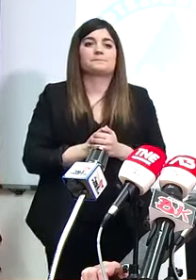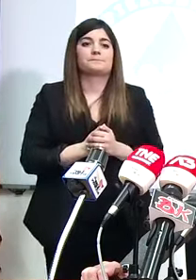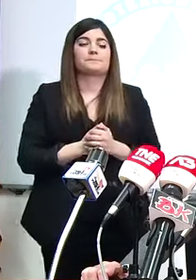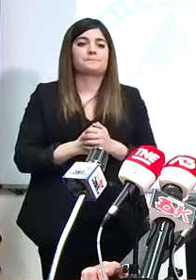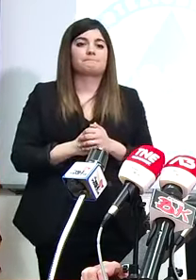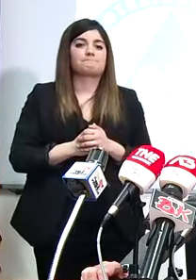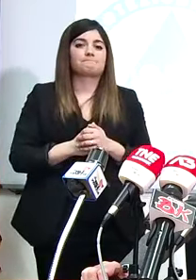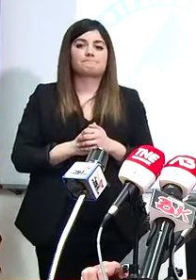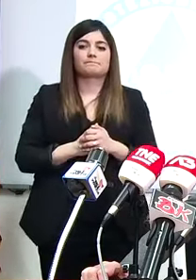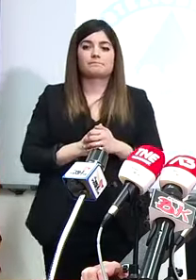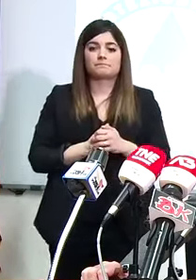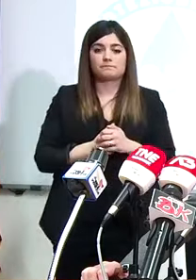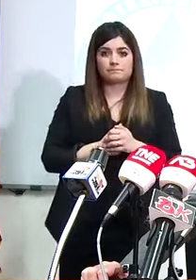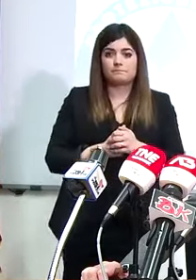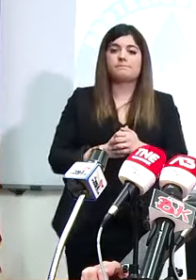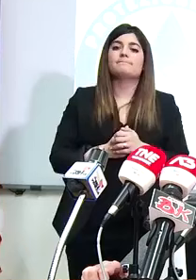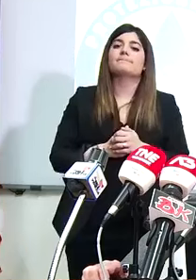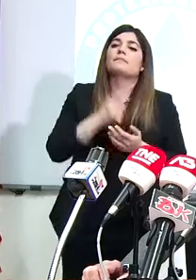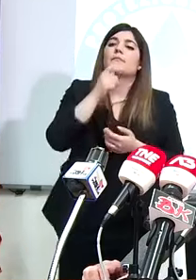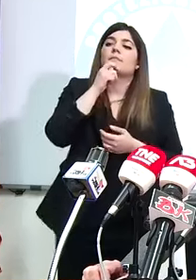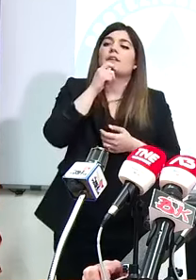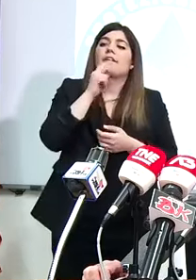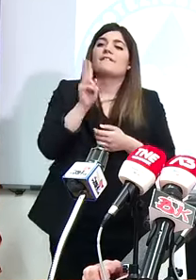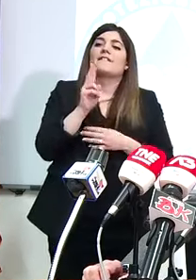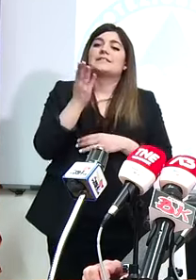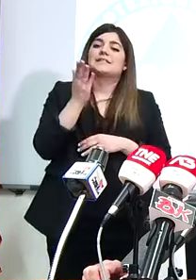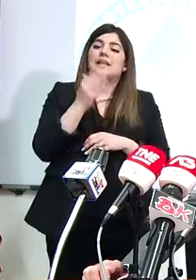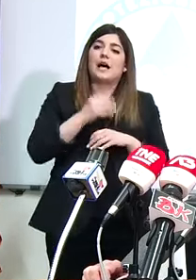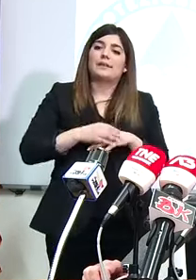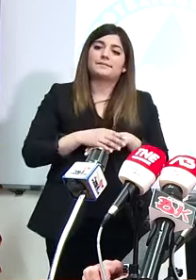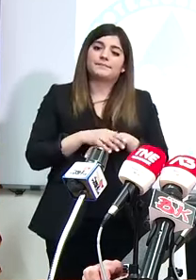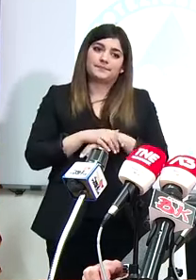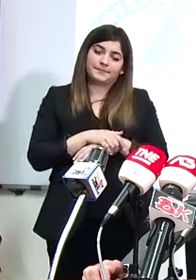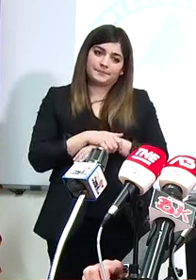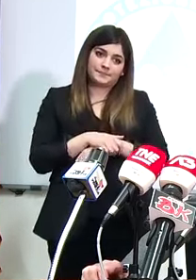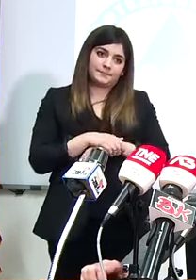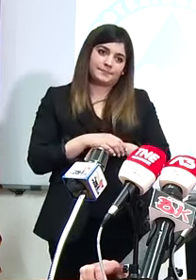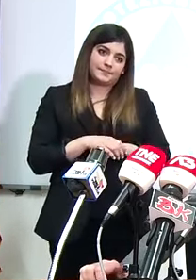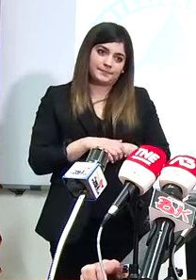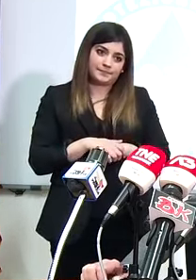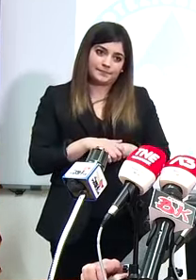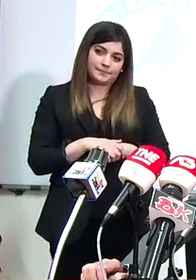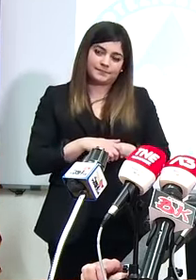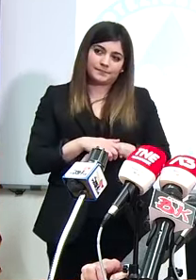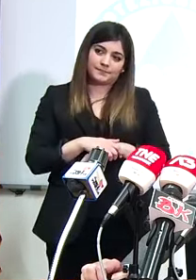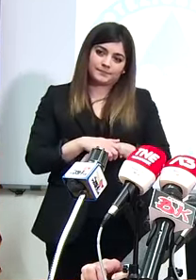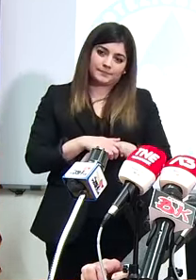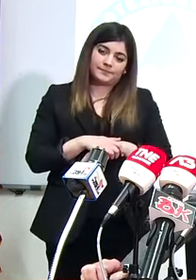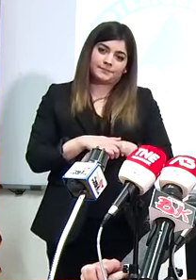altro punto abbiamo vanzan e giacomuzzo e moscati al termine grazie